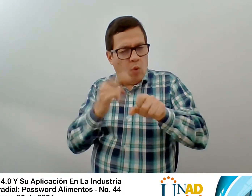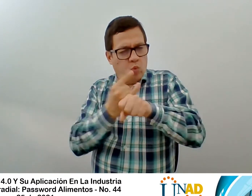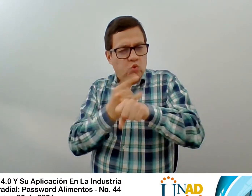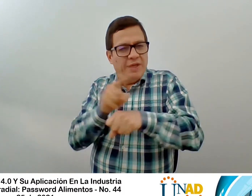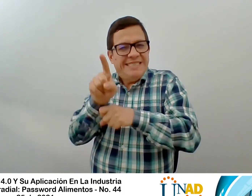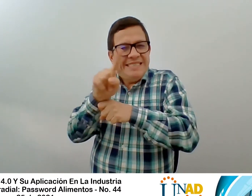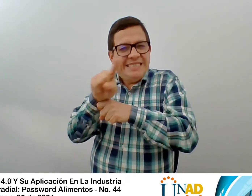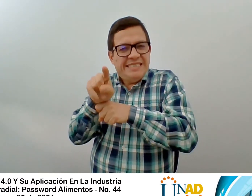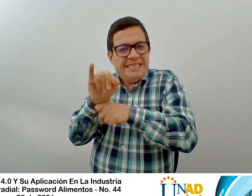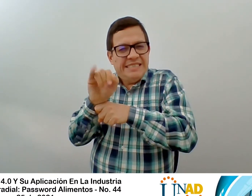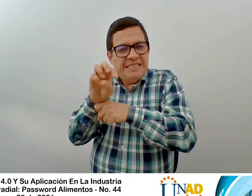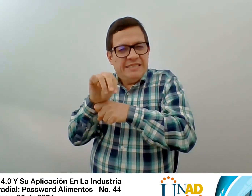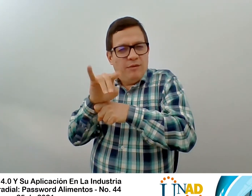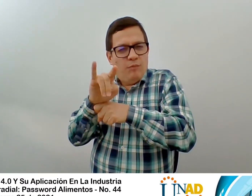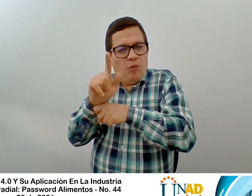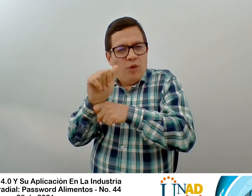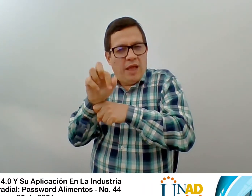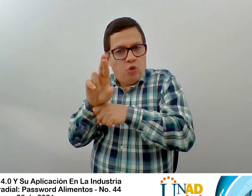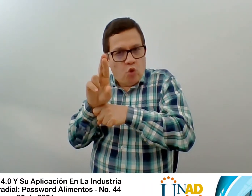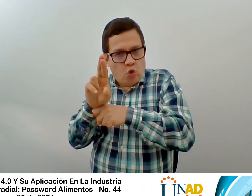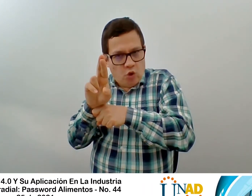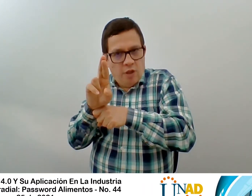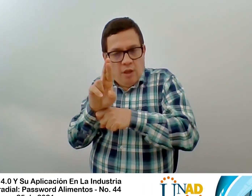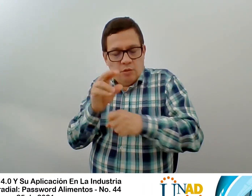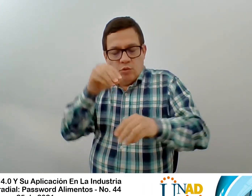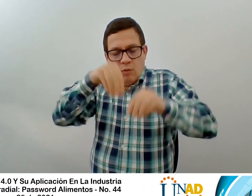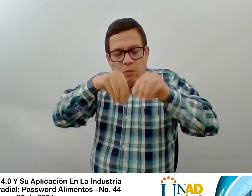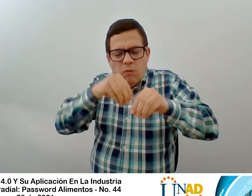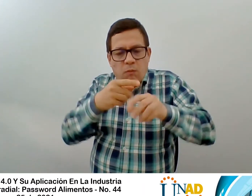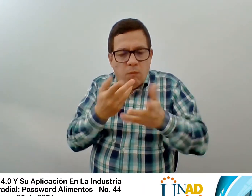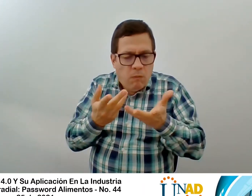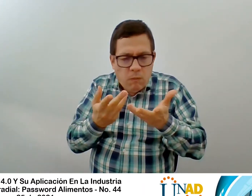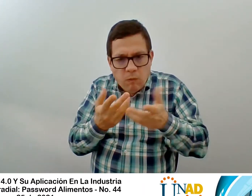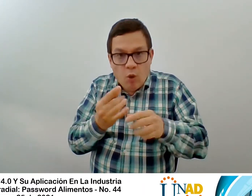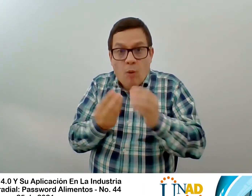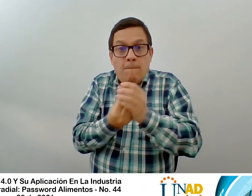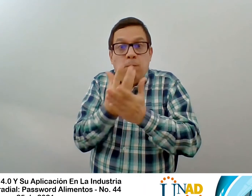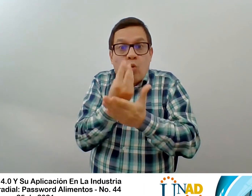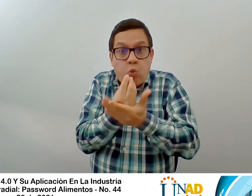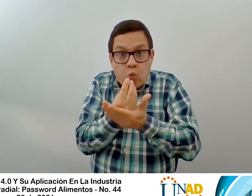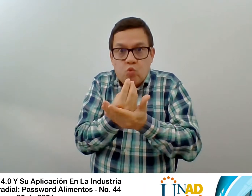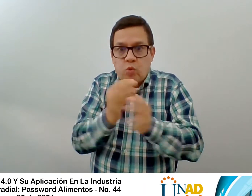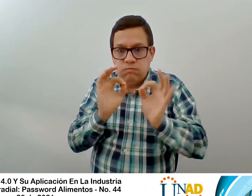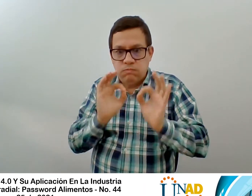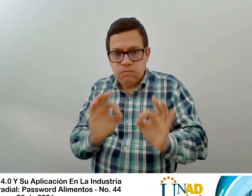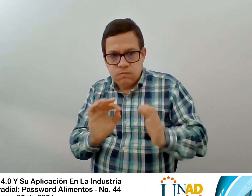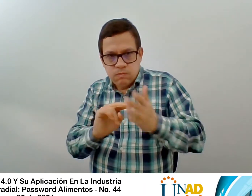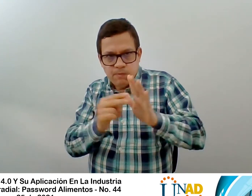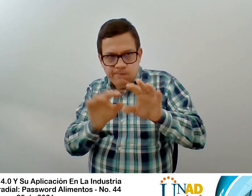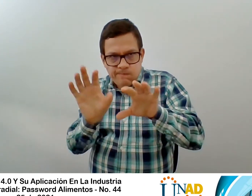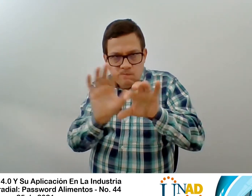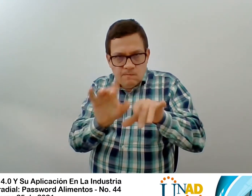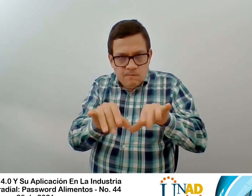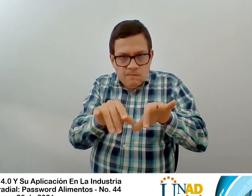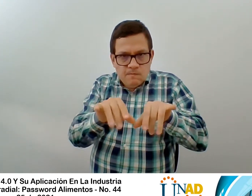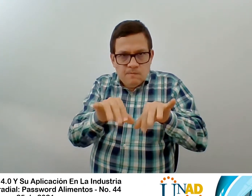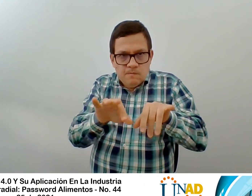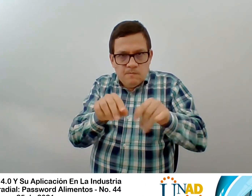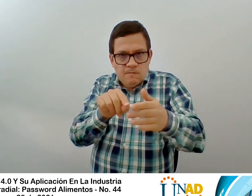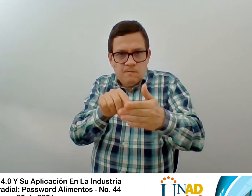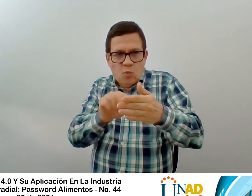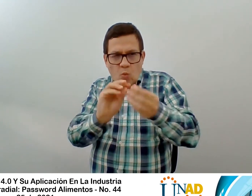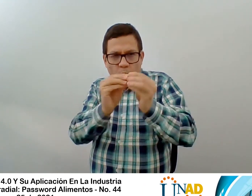evitar costos. Además, se podrían usar simuladores para no solo el diseño técnico del producto, evitando pues el